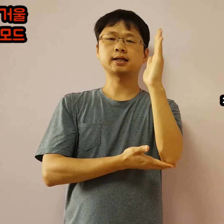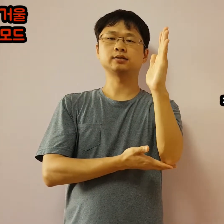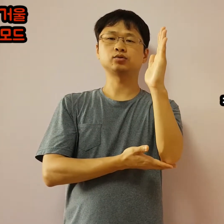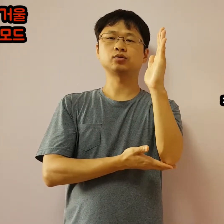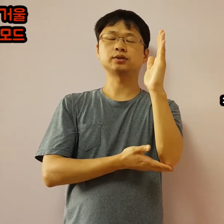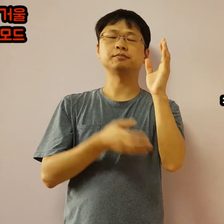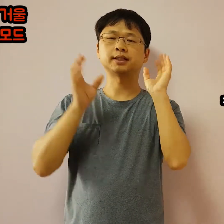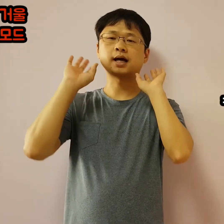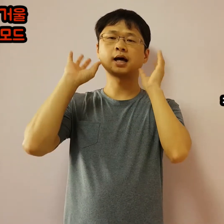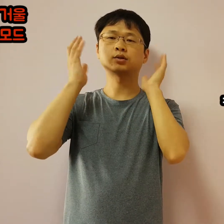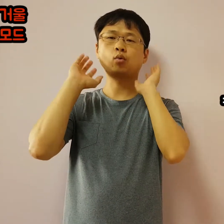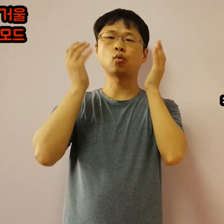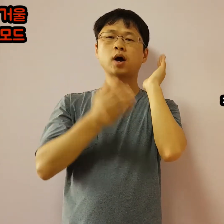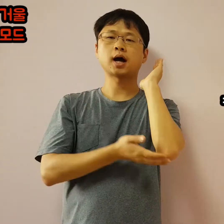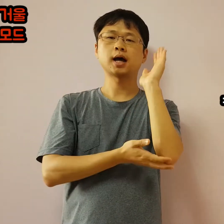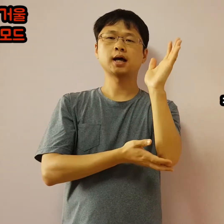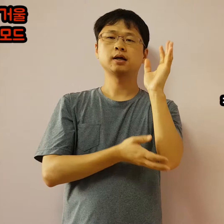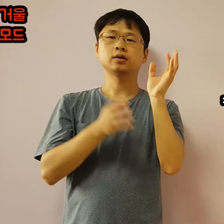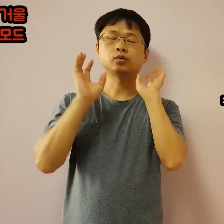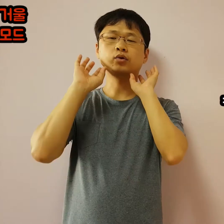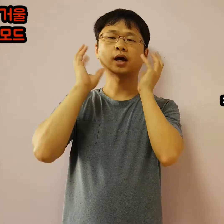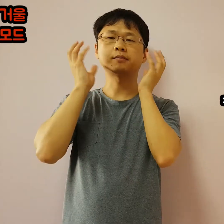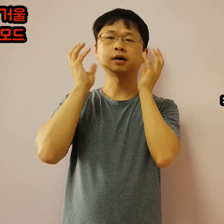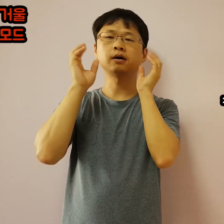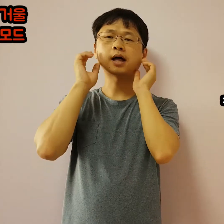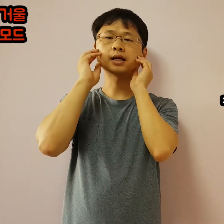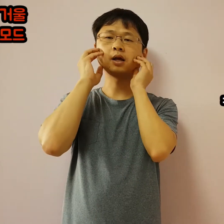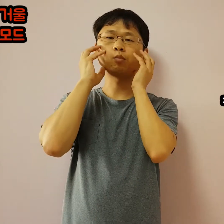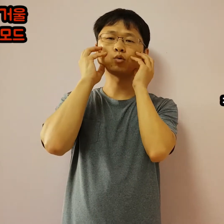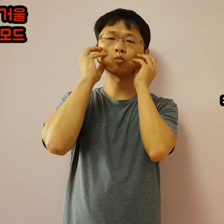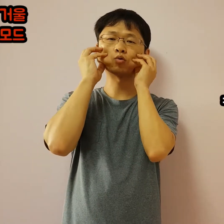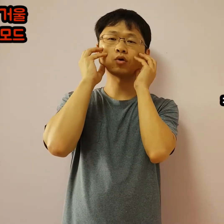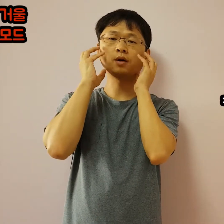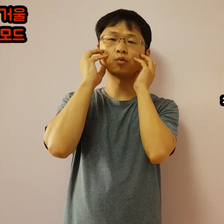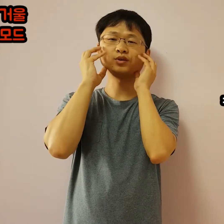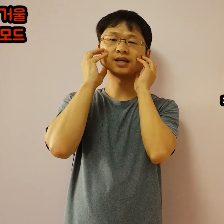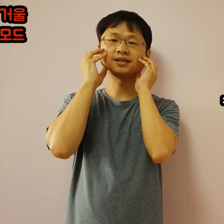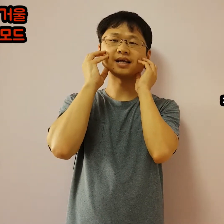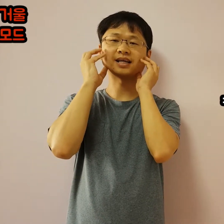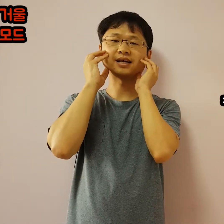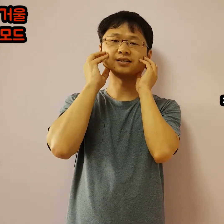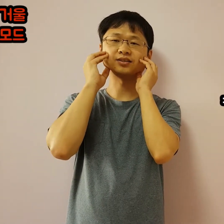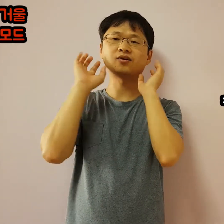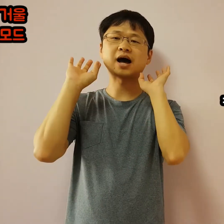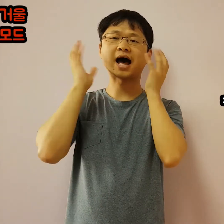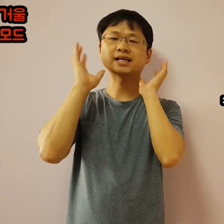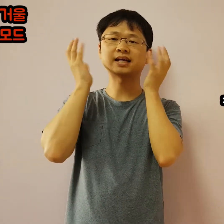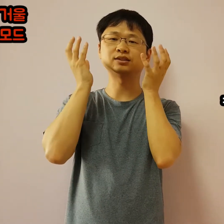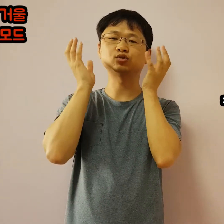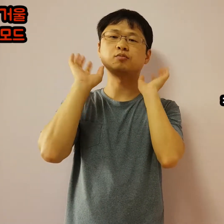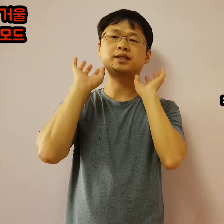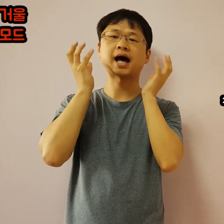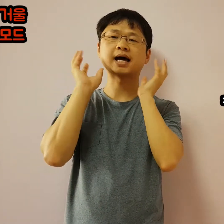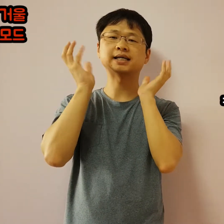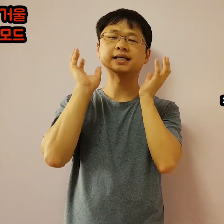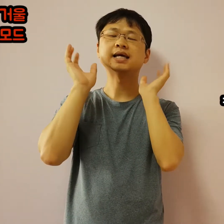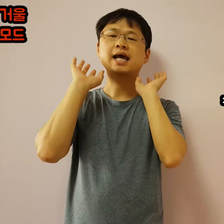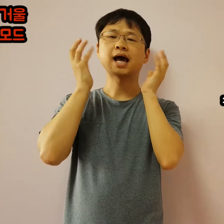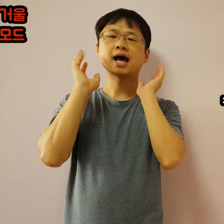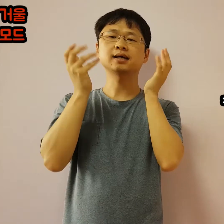이야기라는 수어로 씁니다. 동화. 이렇게 하면 아기의 포동포동한 볼살을 나타내거든요. 아기라는 수어입니다. 아기.